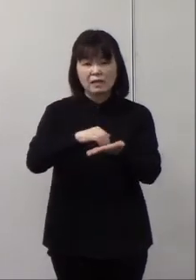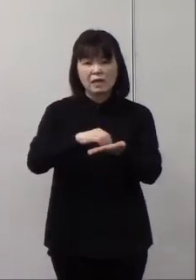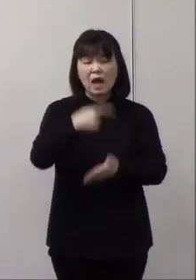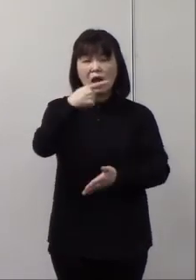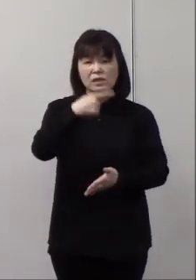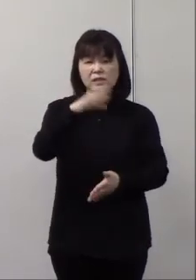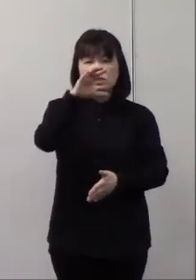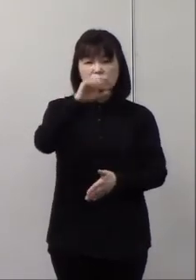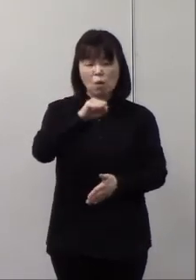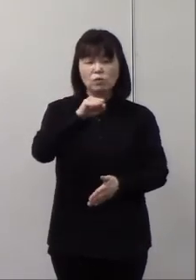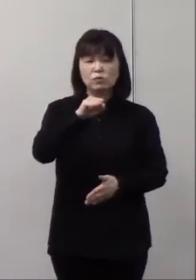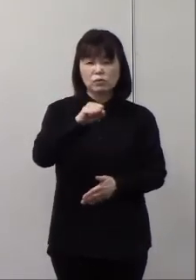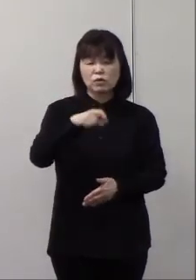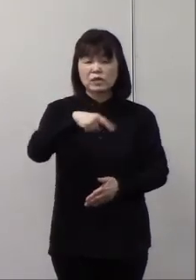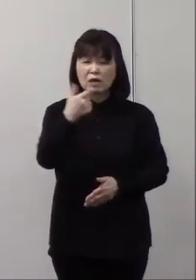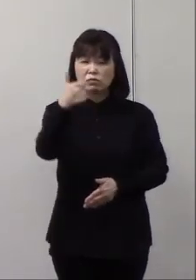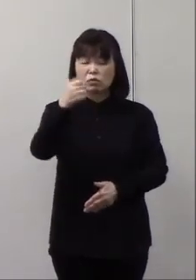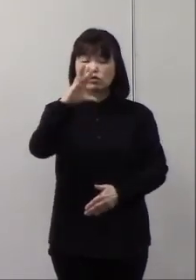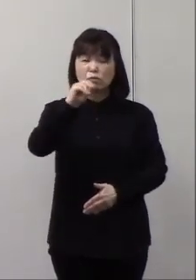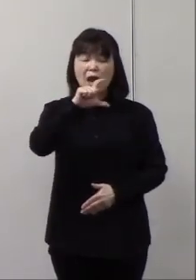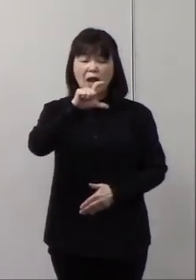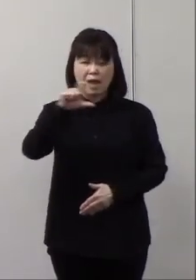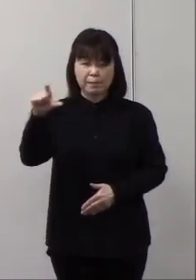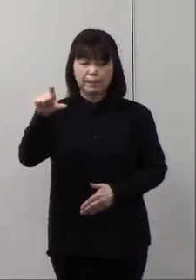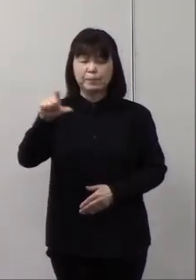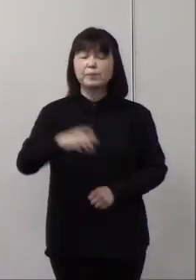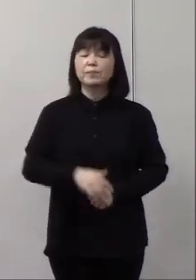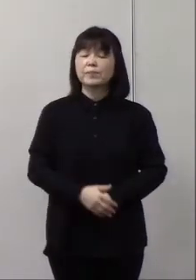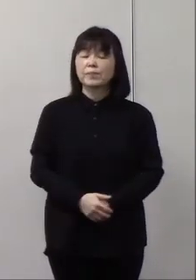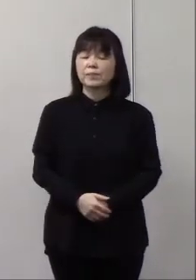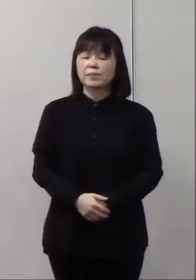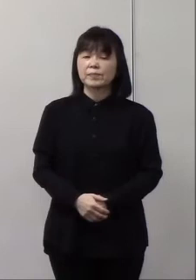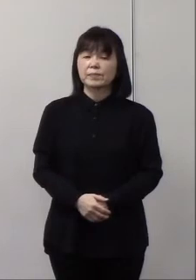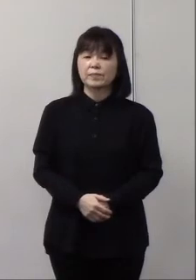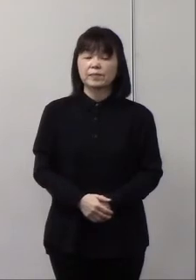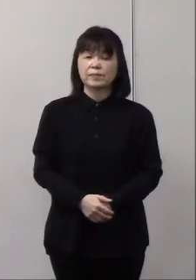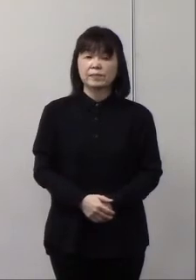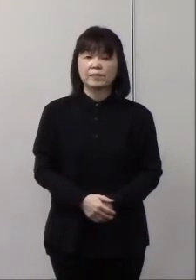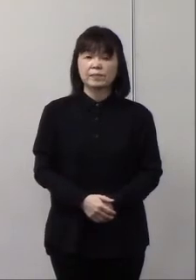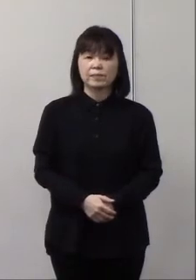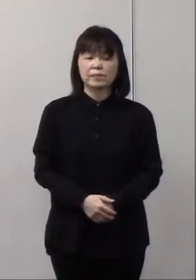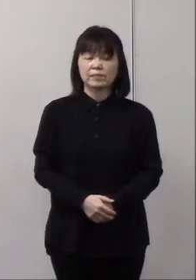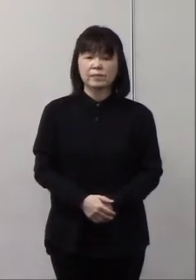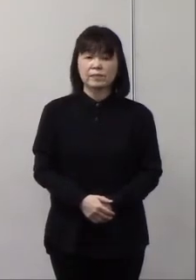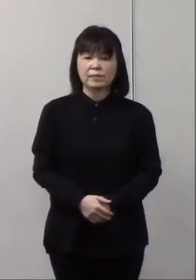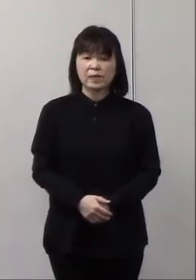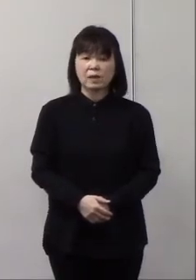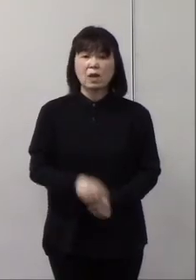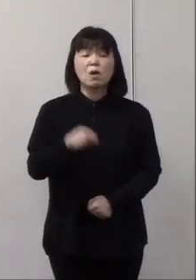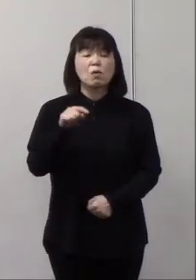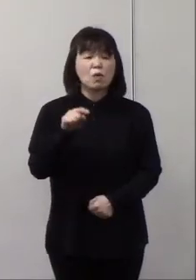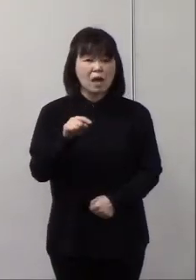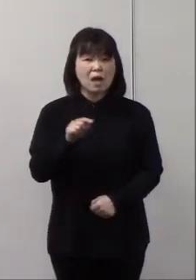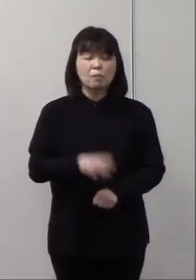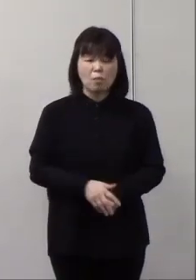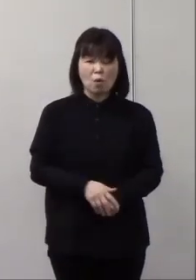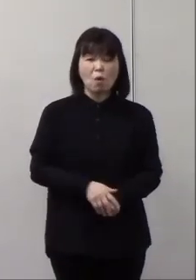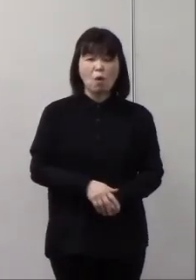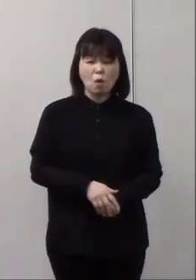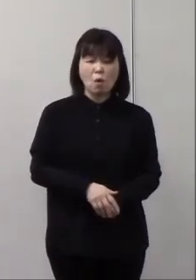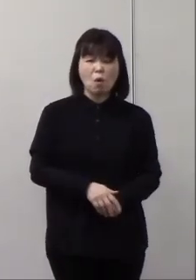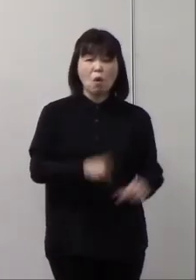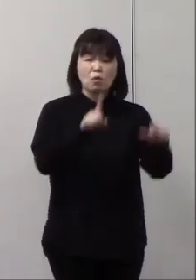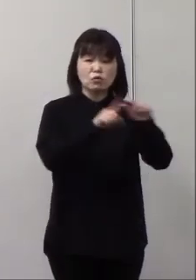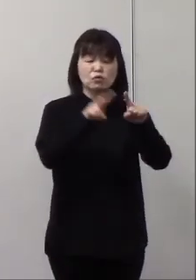1億150万円を計上しております。なお これもその多くの事業者の皆さん、ま